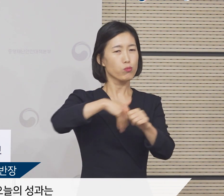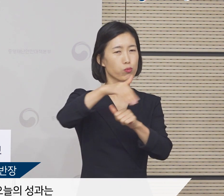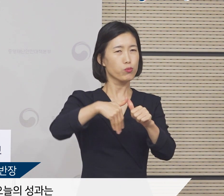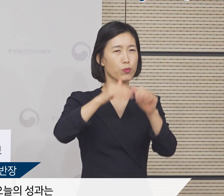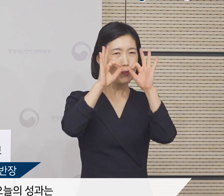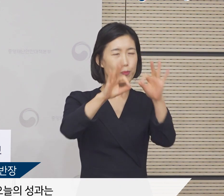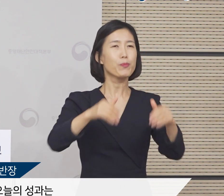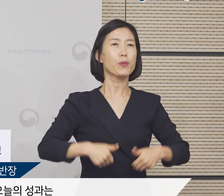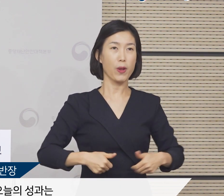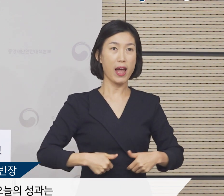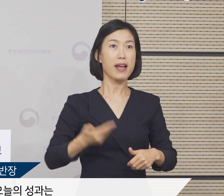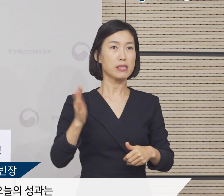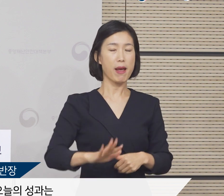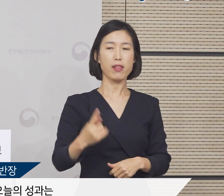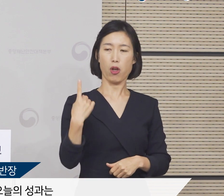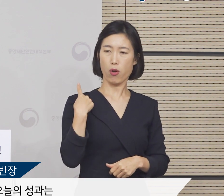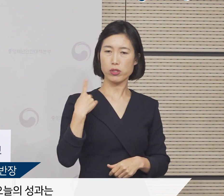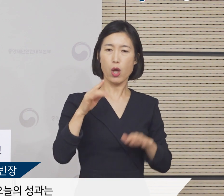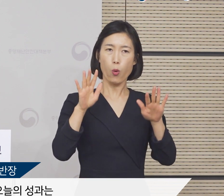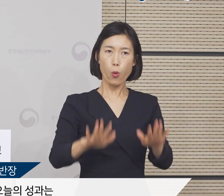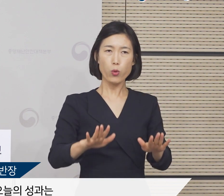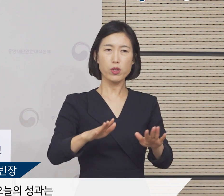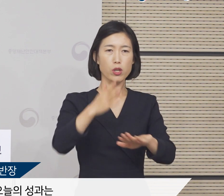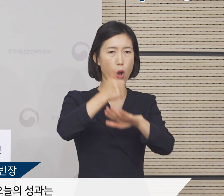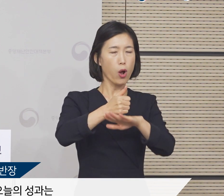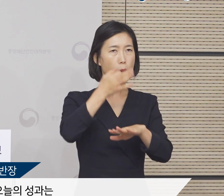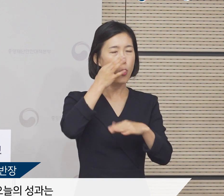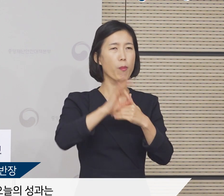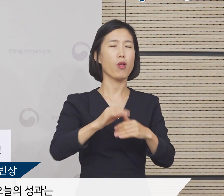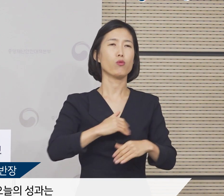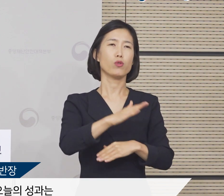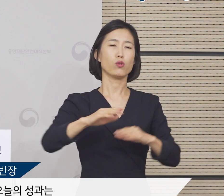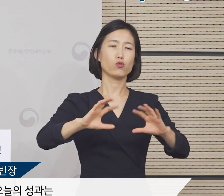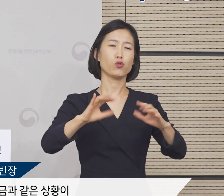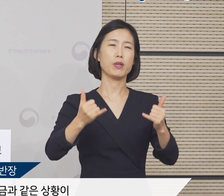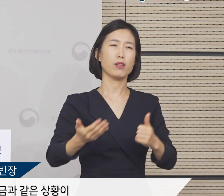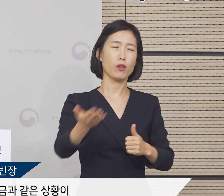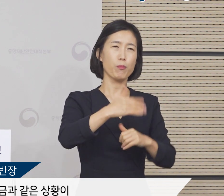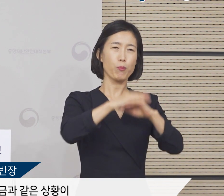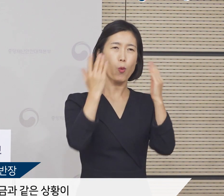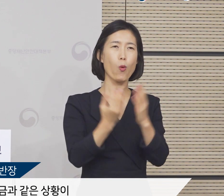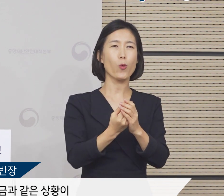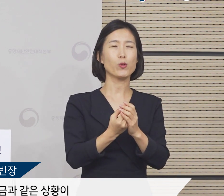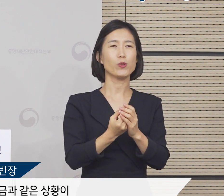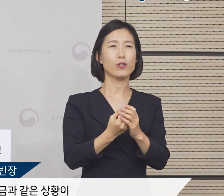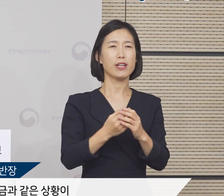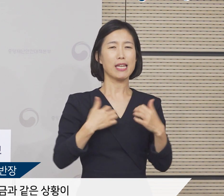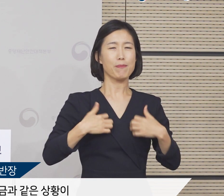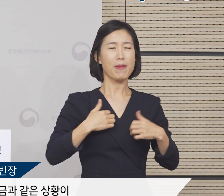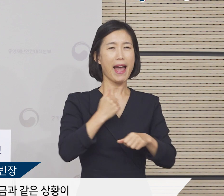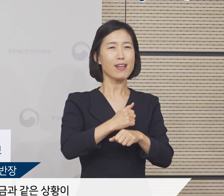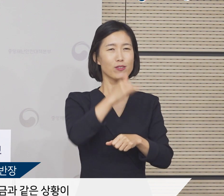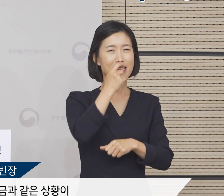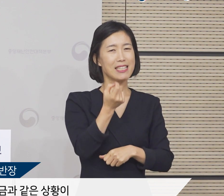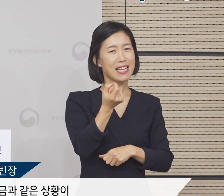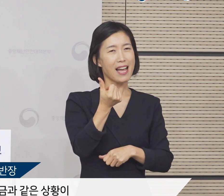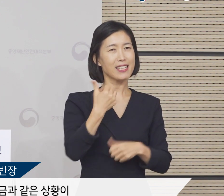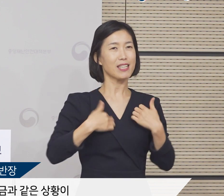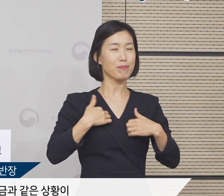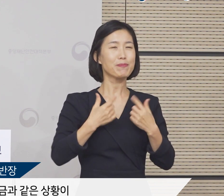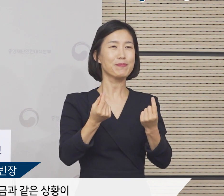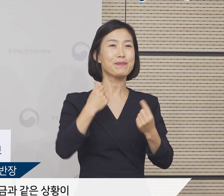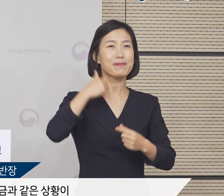하지만 어제 오늘의 성과는 우리 국민들 모두가 함께 축하하고 격려할 만한 작은 기쁨이라고